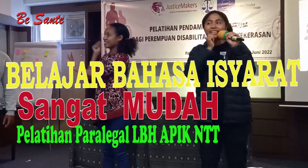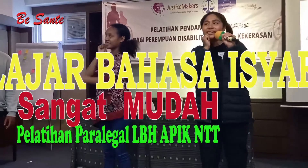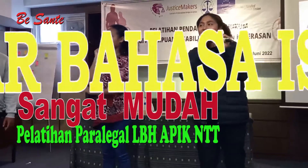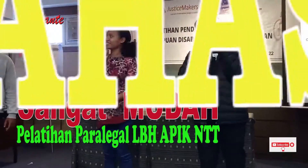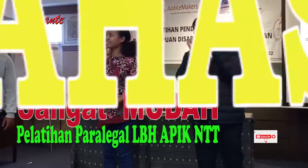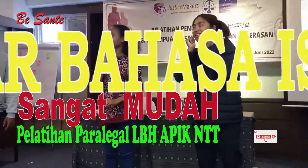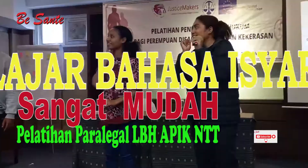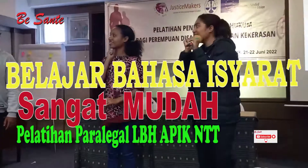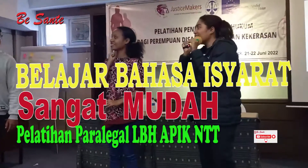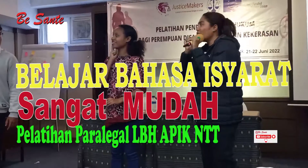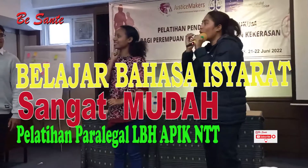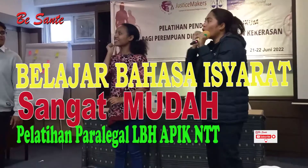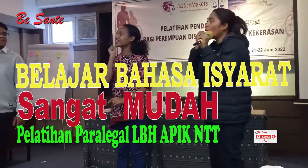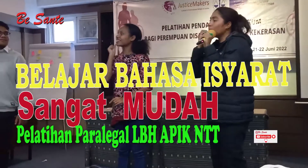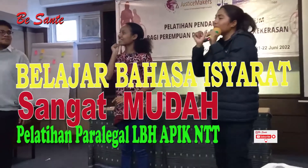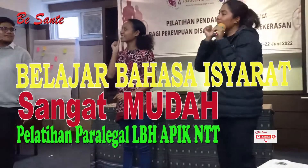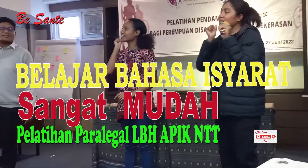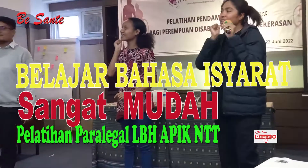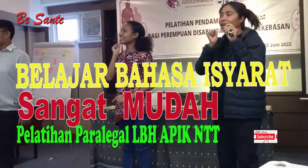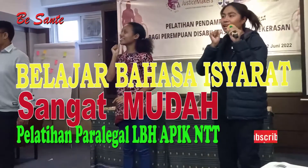Tante. Om, tante.